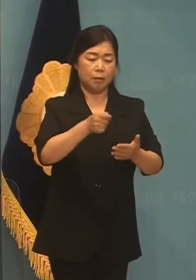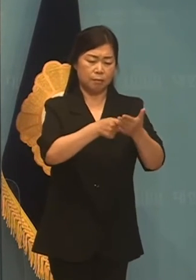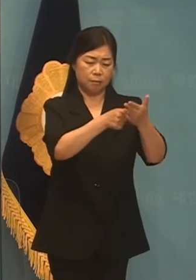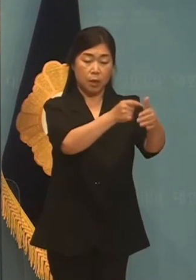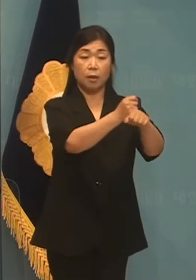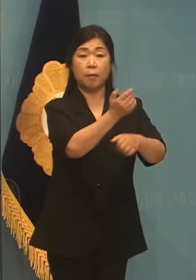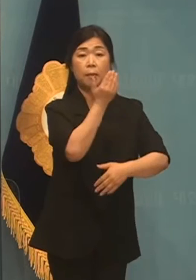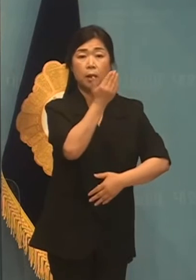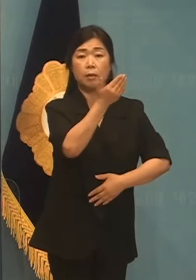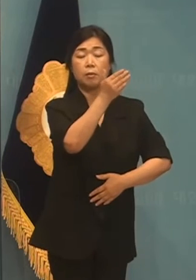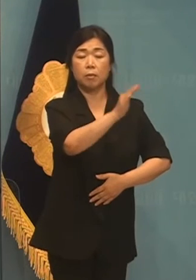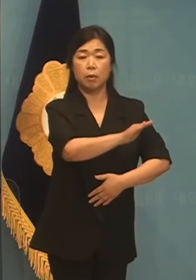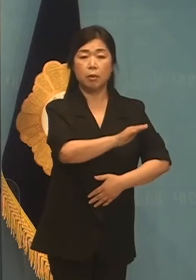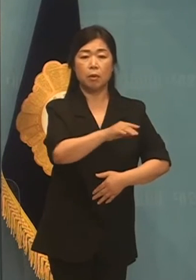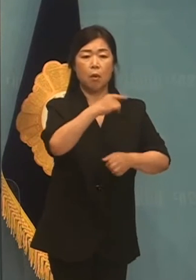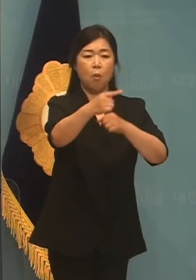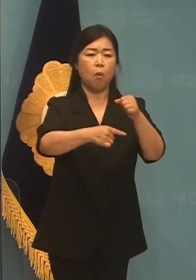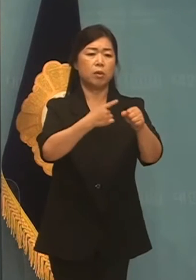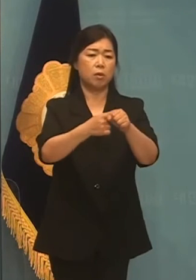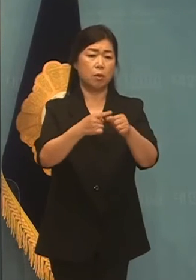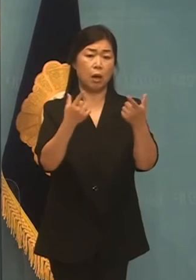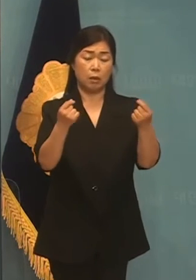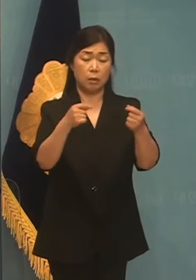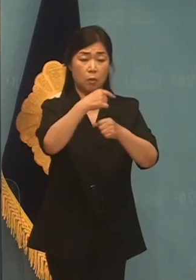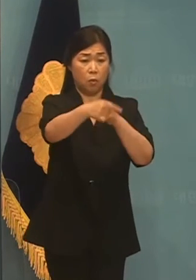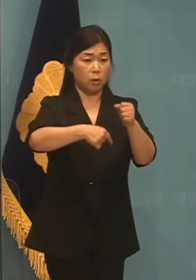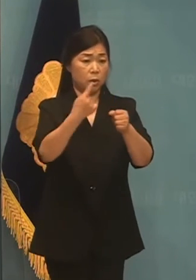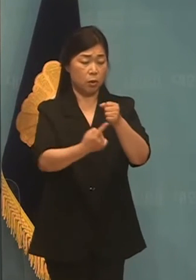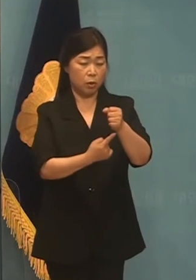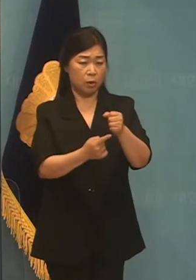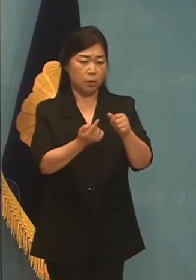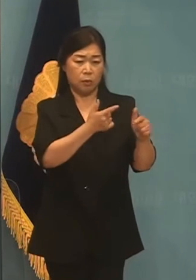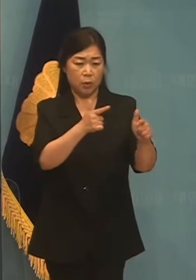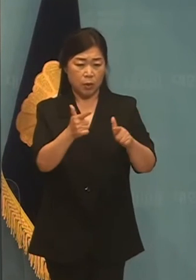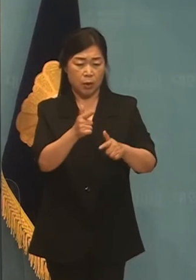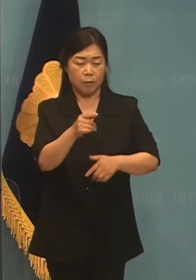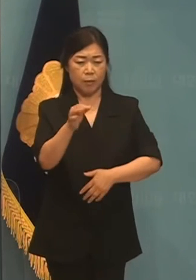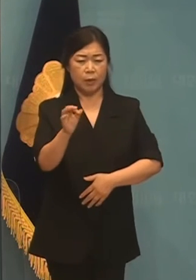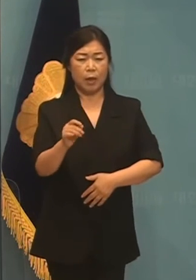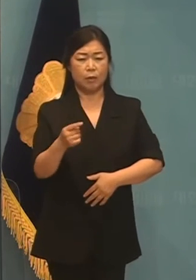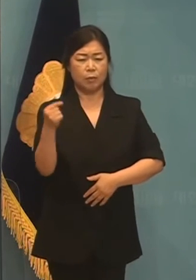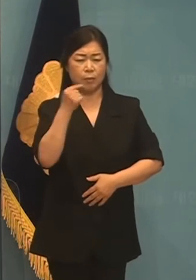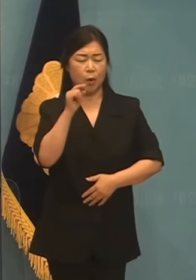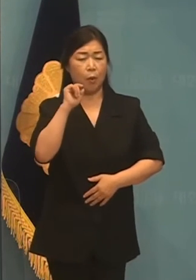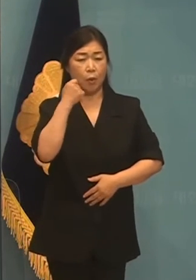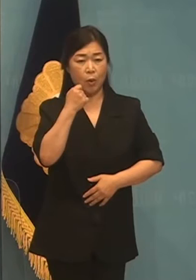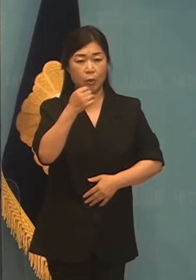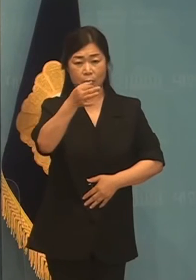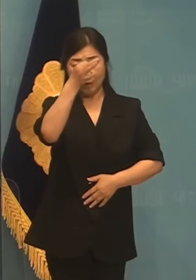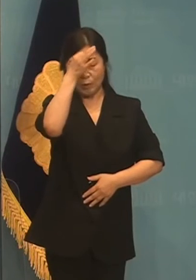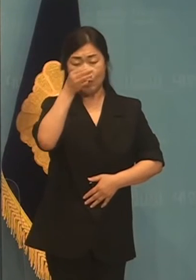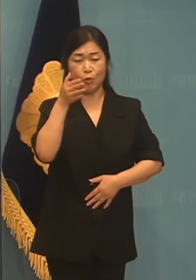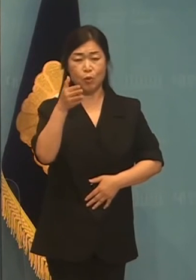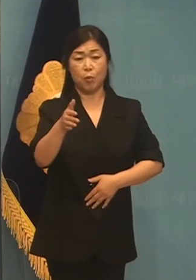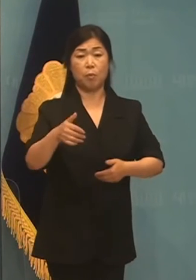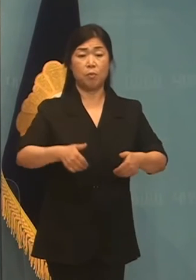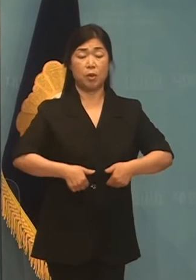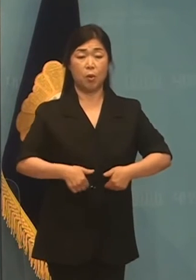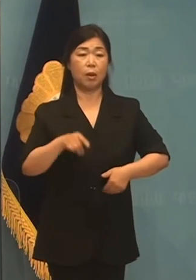수 있겠지만 원전과 같은 고도의 전문성을 필요로 하는